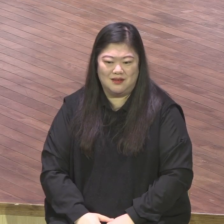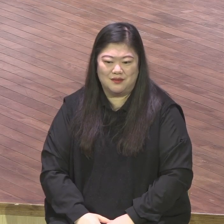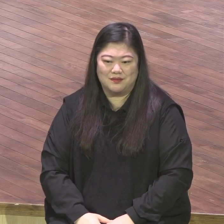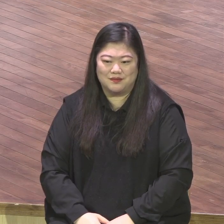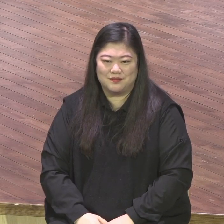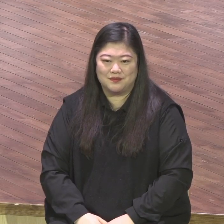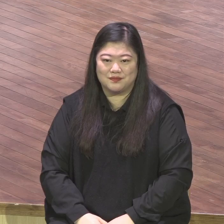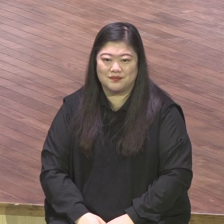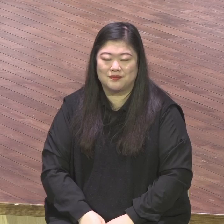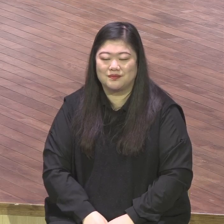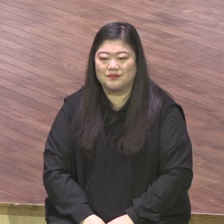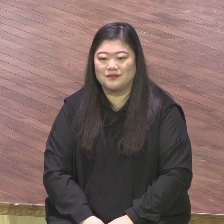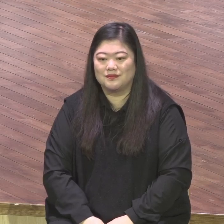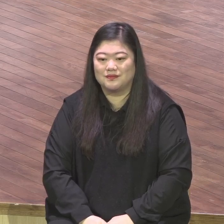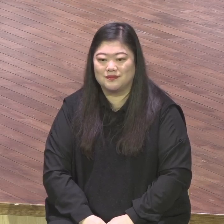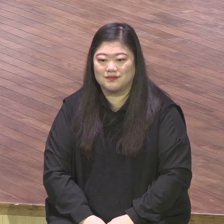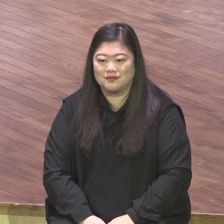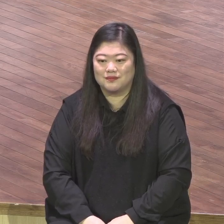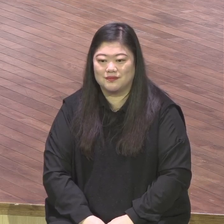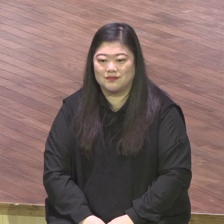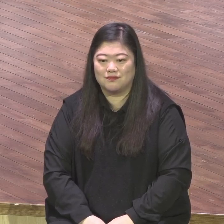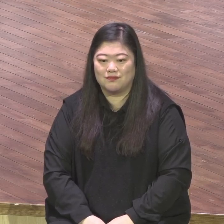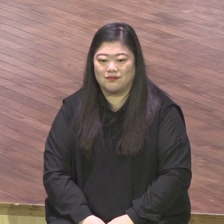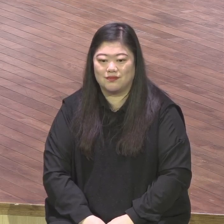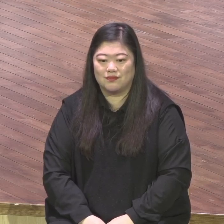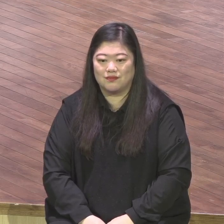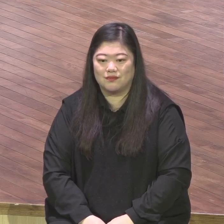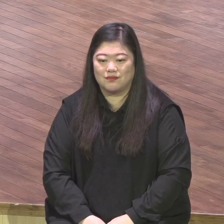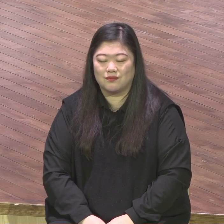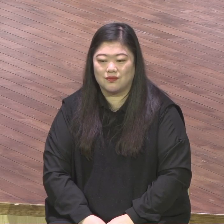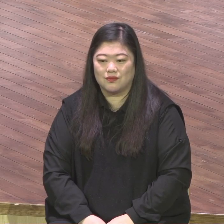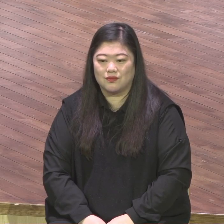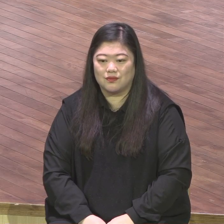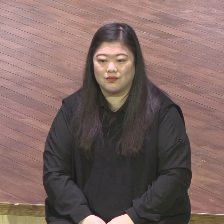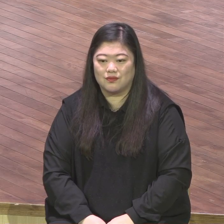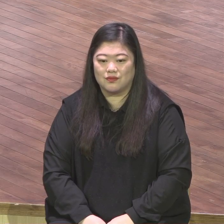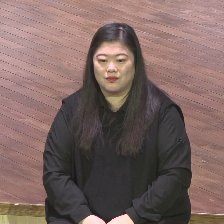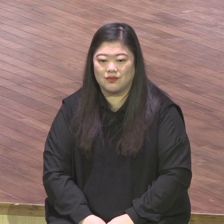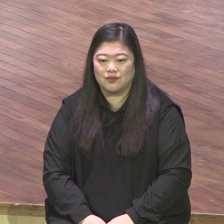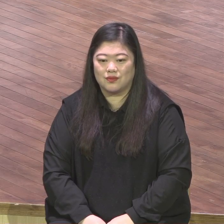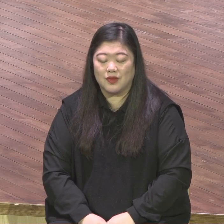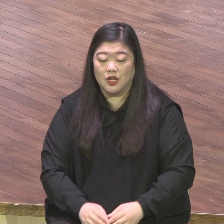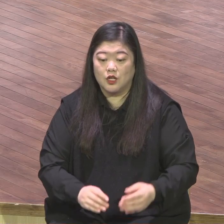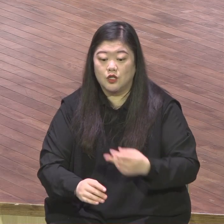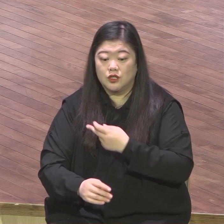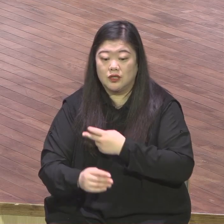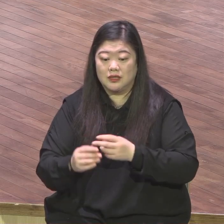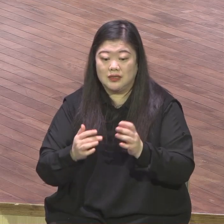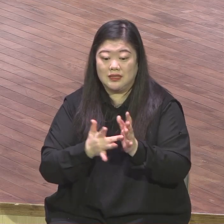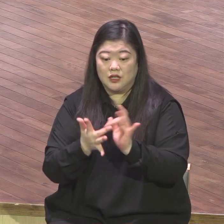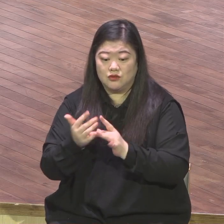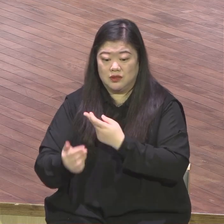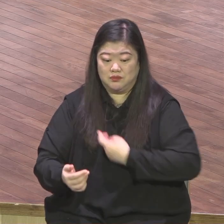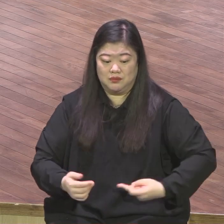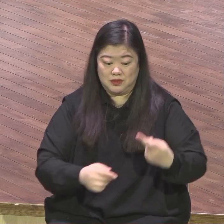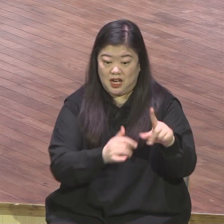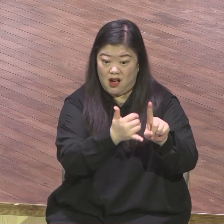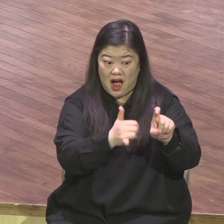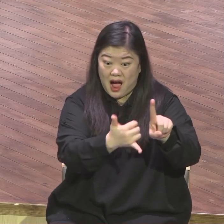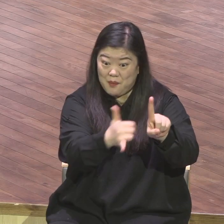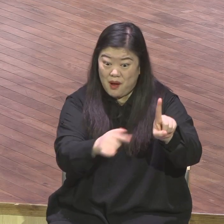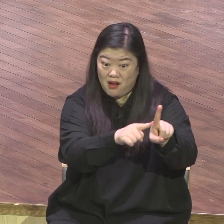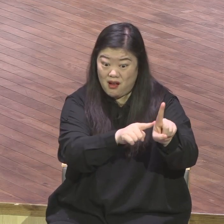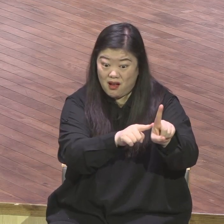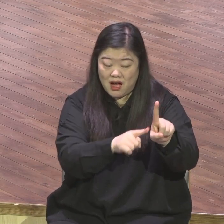너는 차라리 태어나지 않은 것이 나을 뿐이었다. 안 태어나긴 하고 예수님 말씀입니다. 그